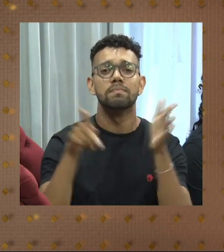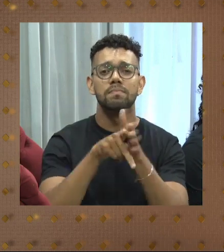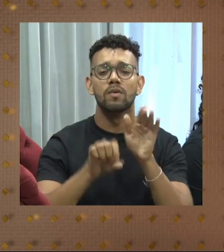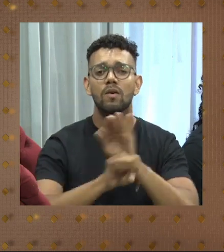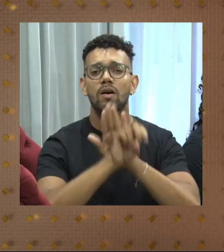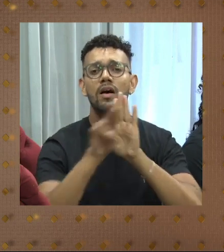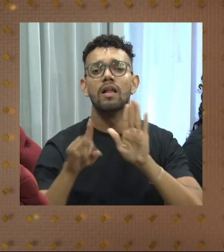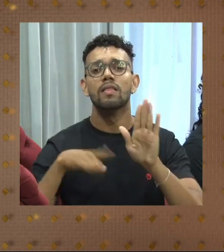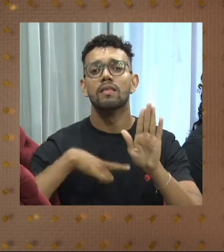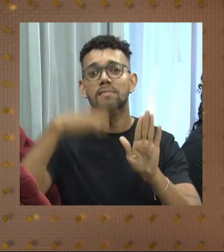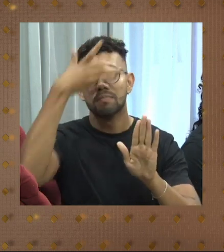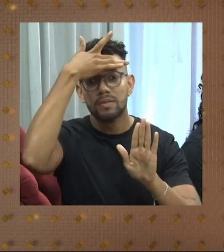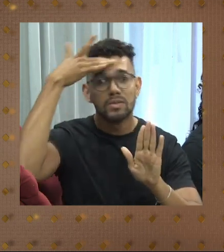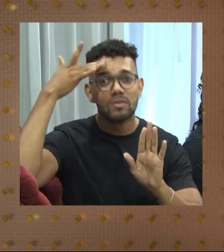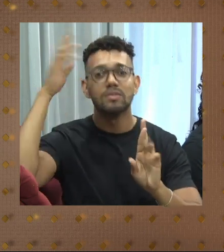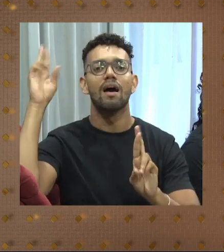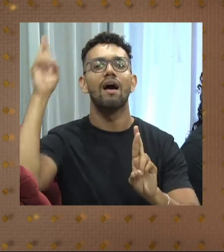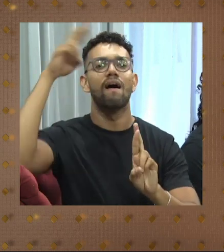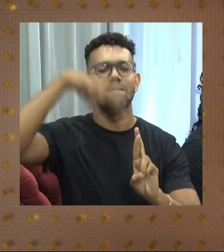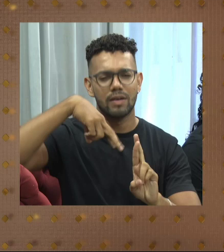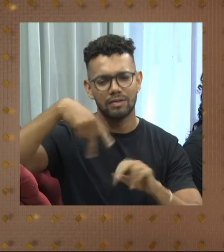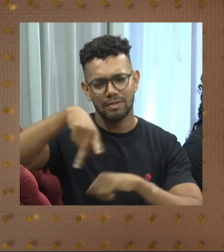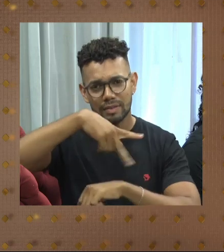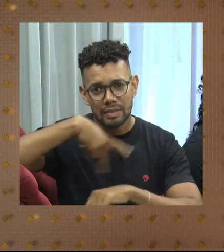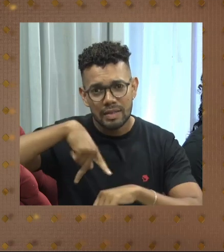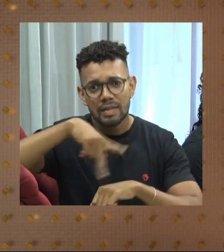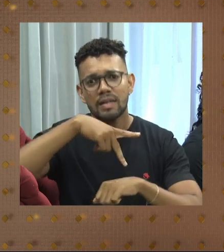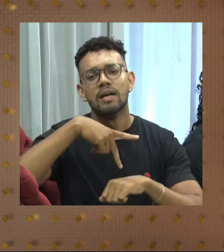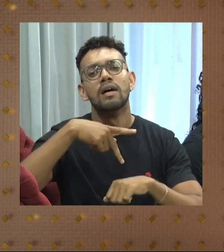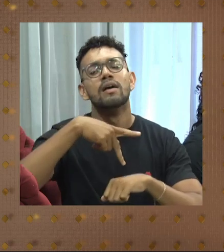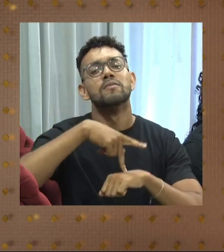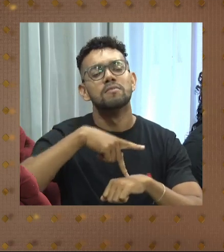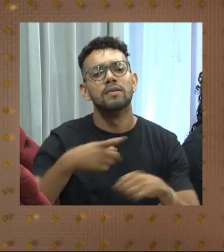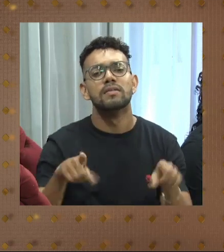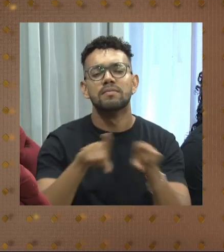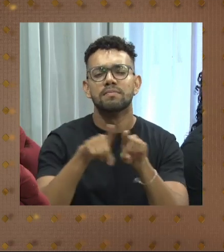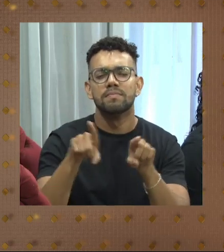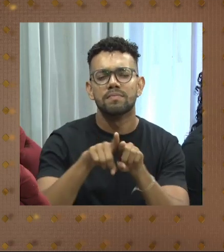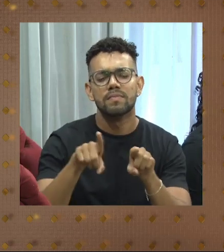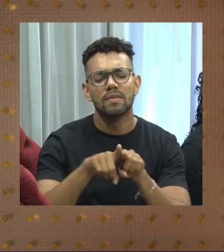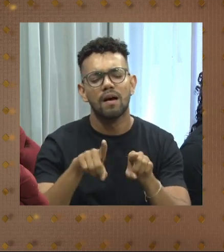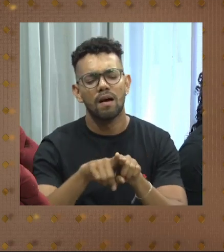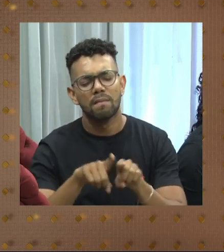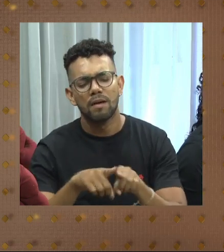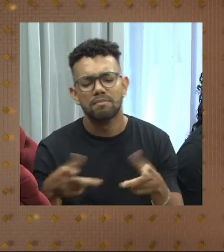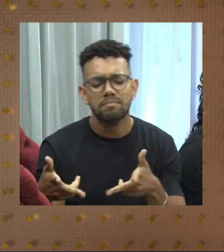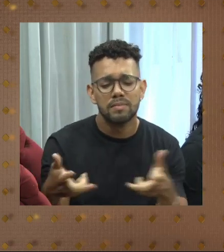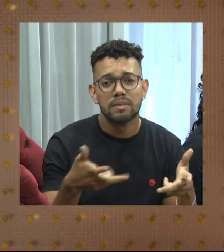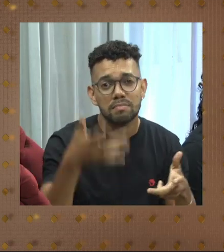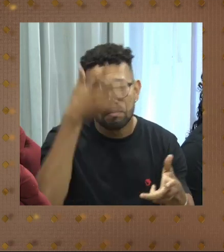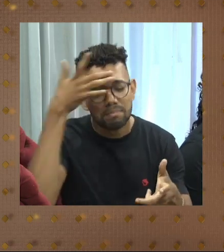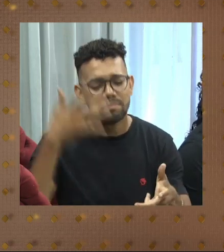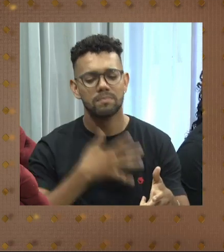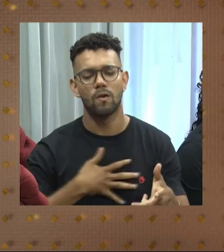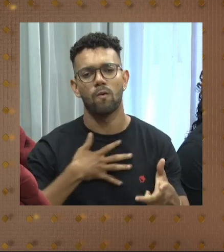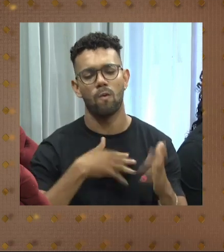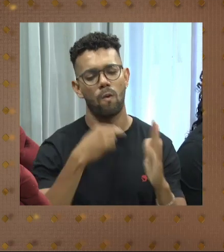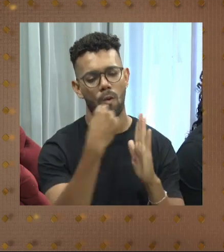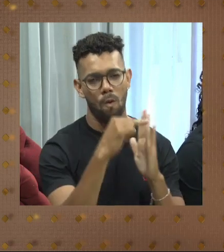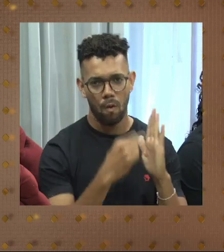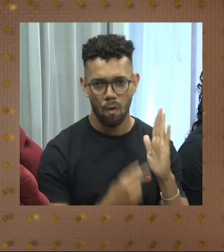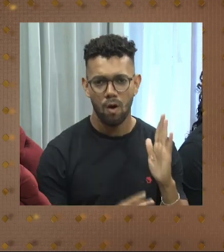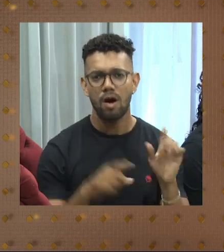os nomes nacionais, porque ele busca essa capacitação. Lógico. E também a aproximação com o público leitor. Olha que temos legal. O auditório